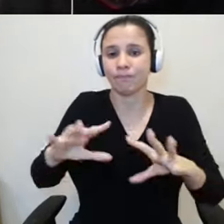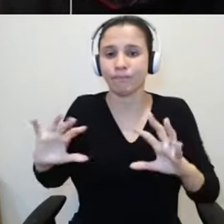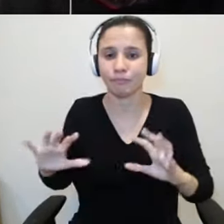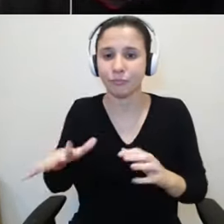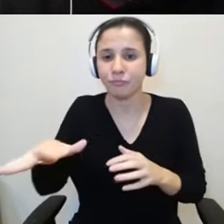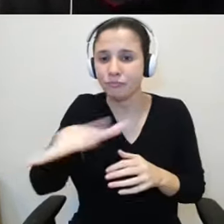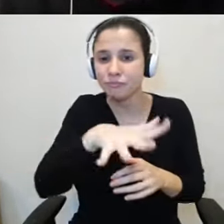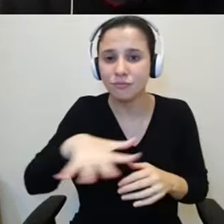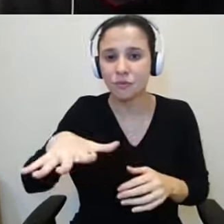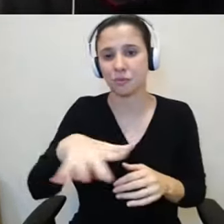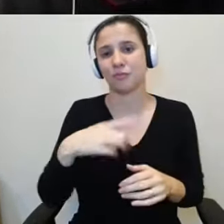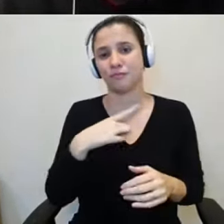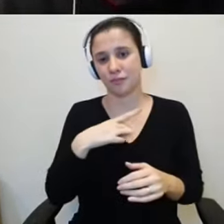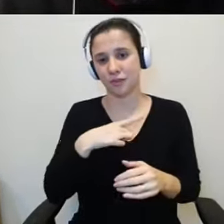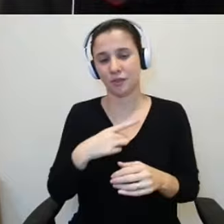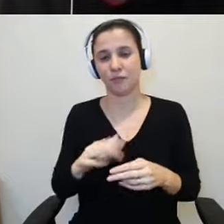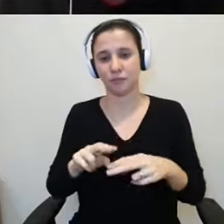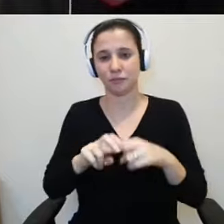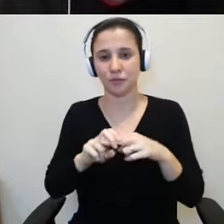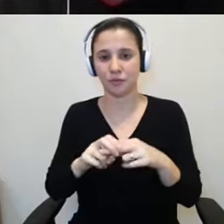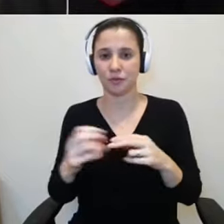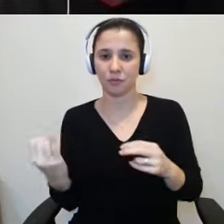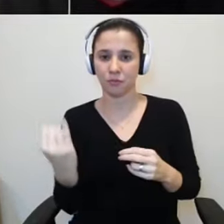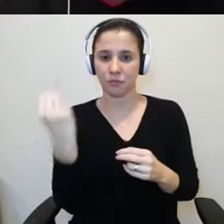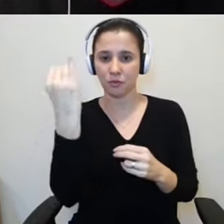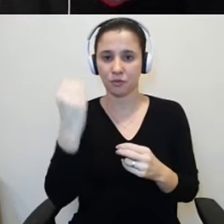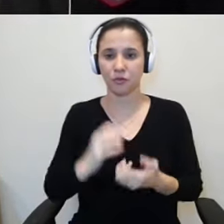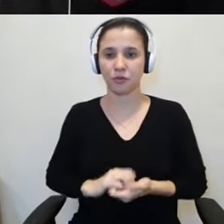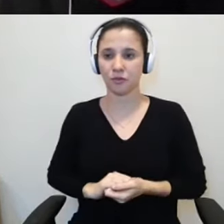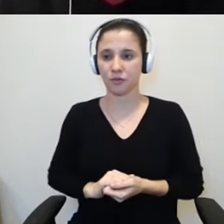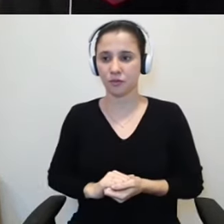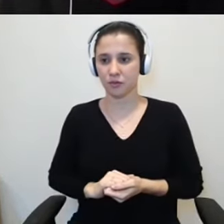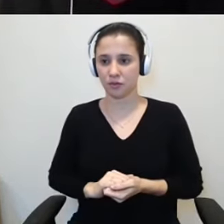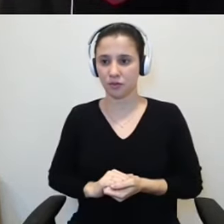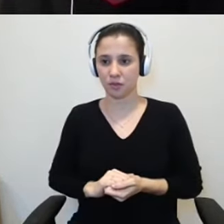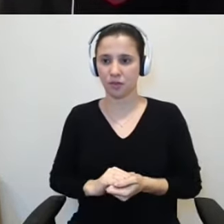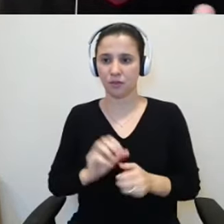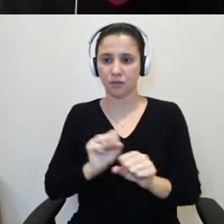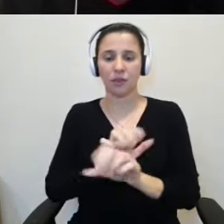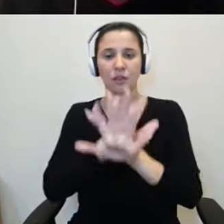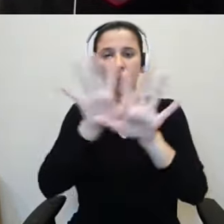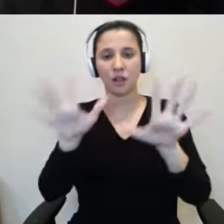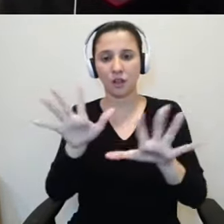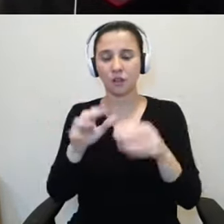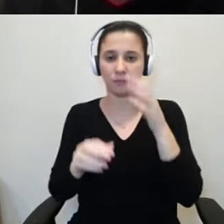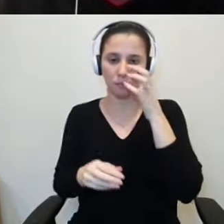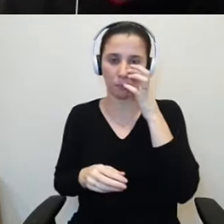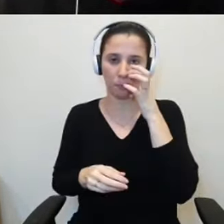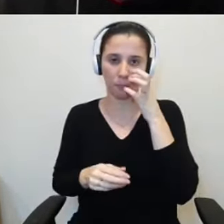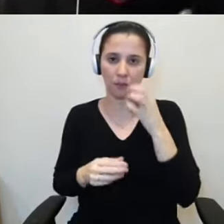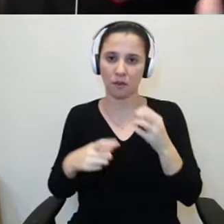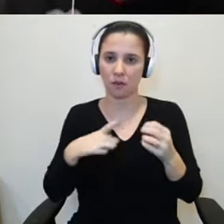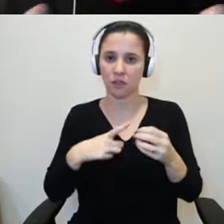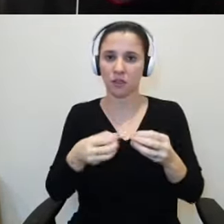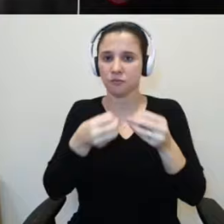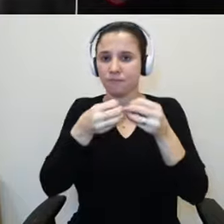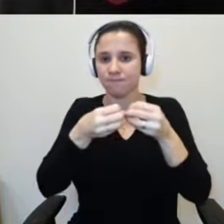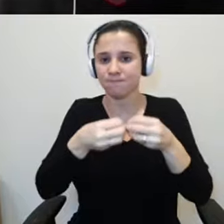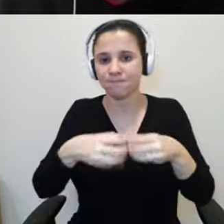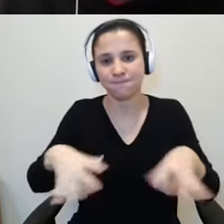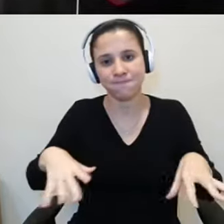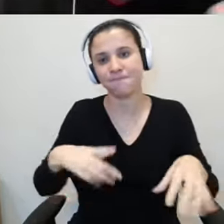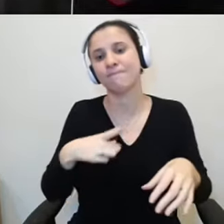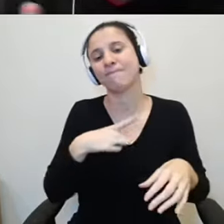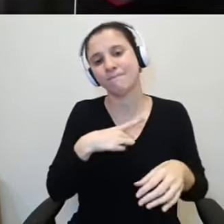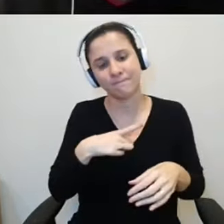que está colocado. É bem importante ficar claro para todos que prejuízos, vamos dizer assim, eles acabam